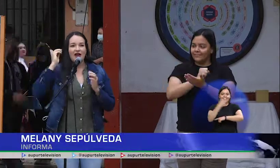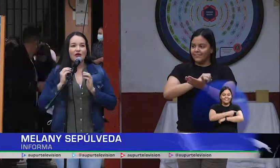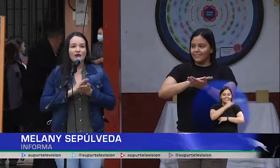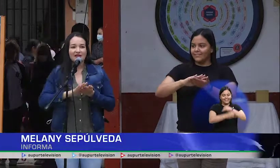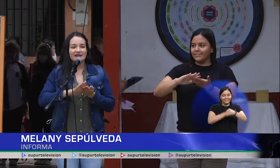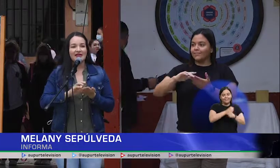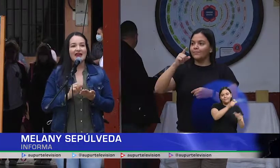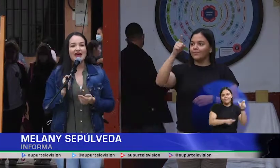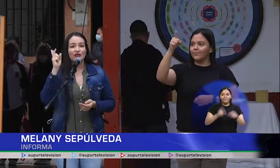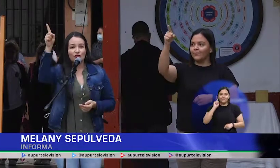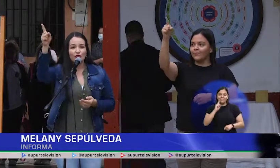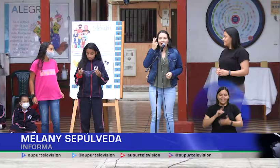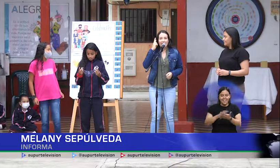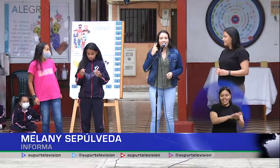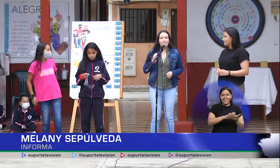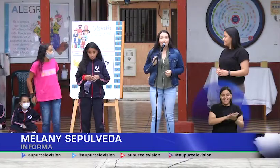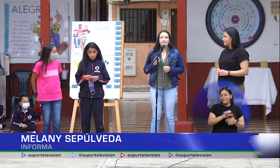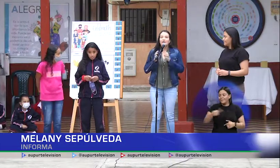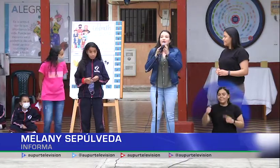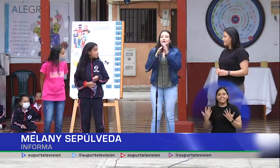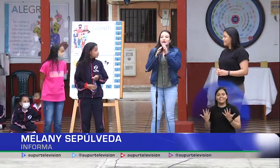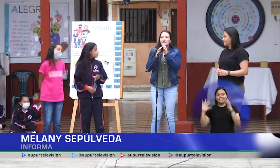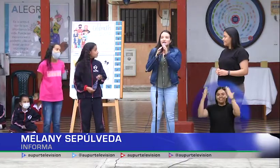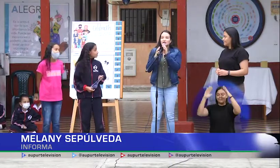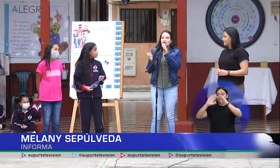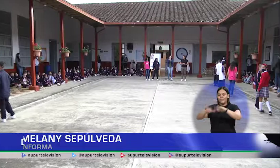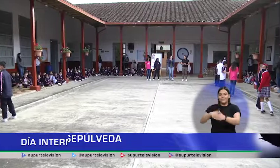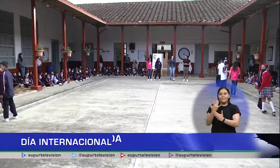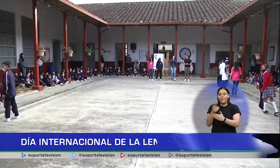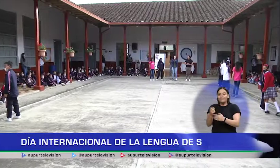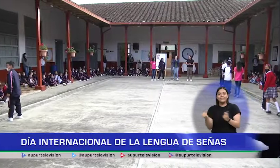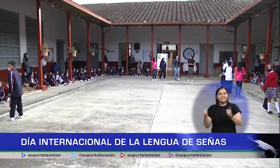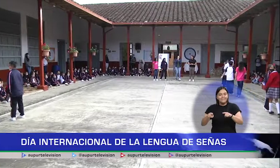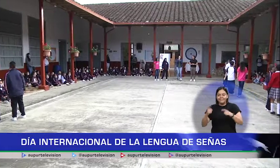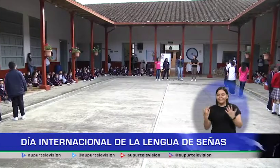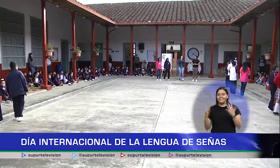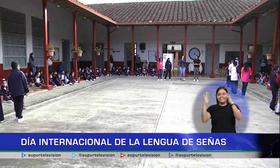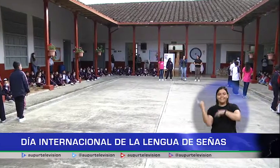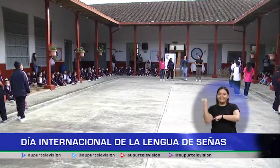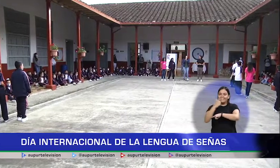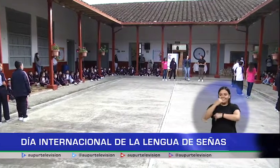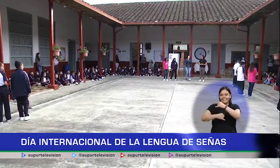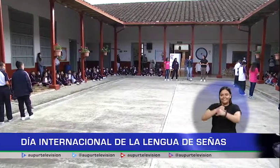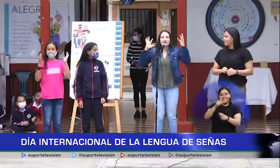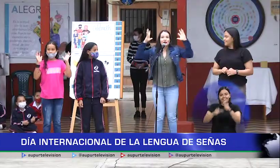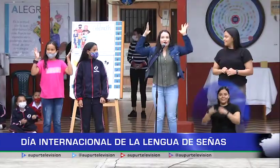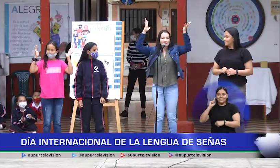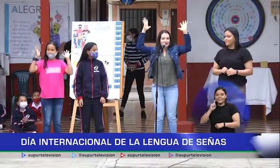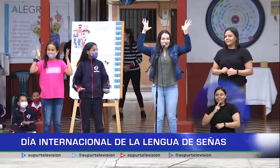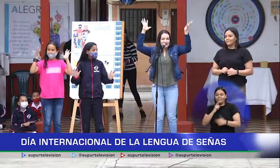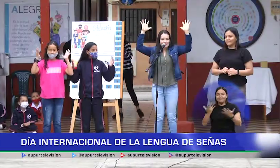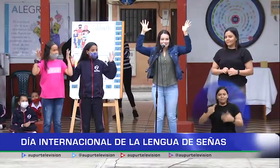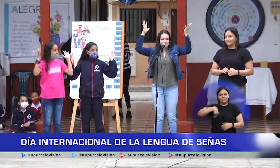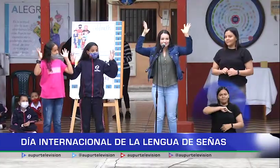Celebrar el Día Internacional de las Personas Sordas Lengua de Señas fue una conmemoración que se aprovechó en la institución educativa normal para